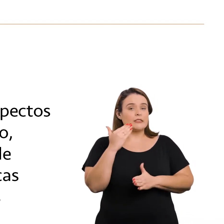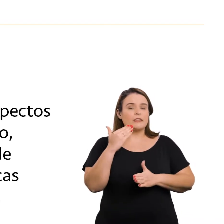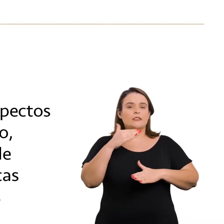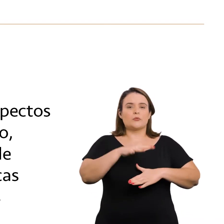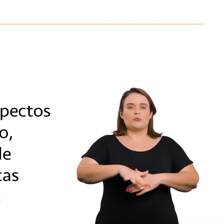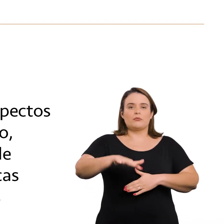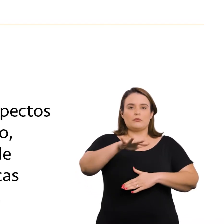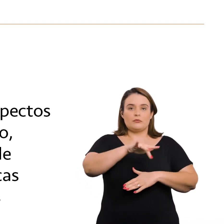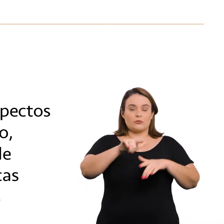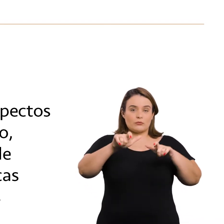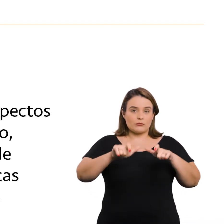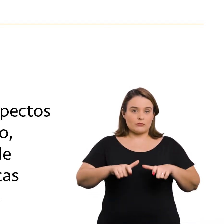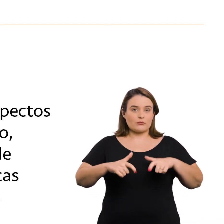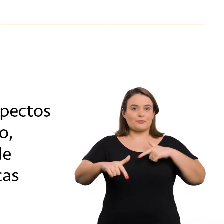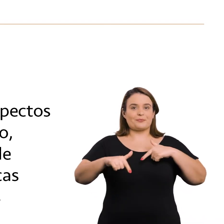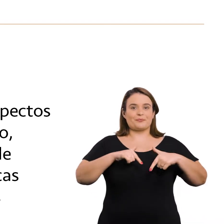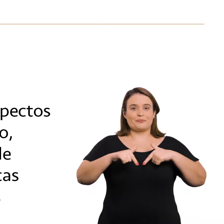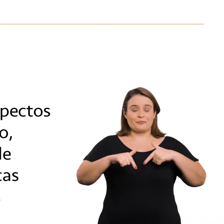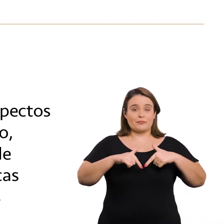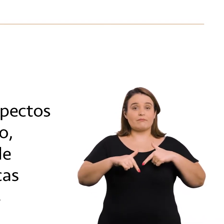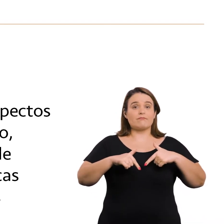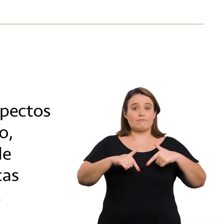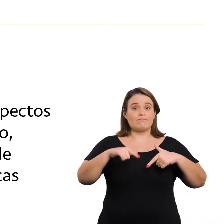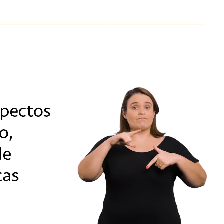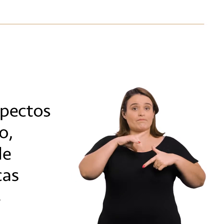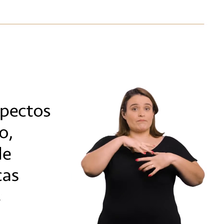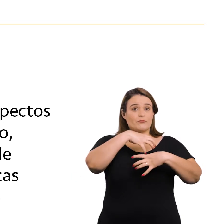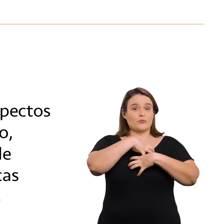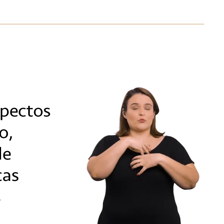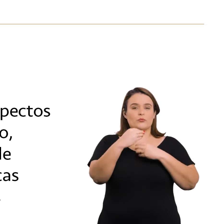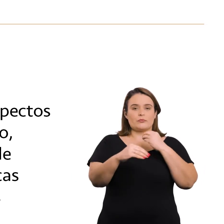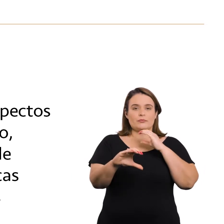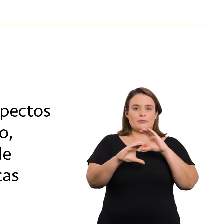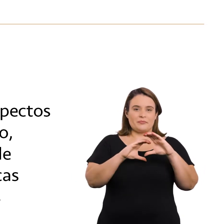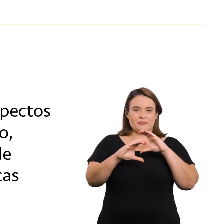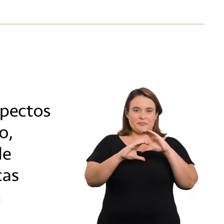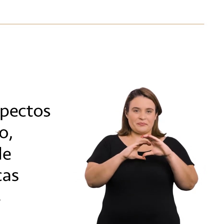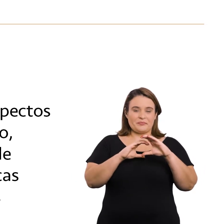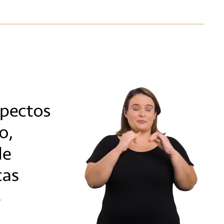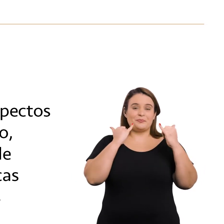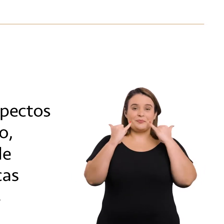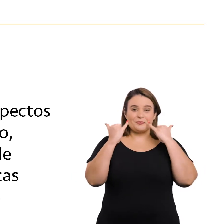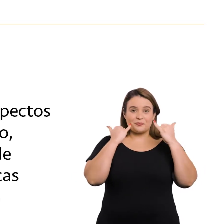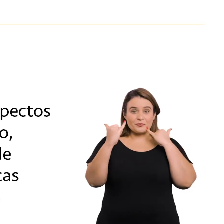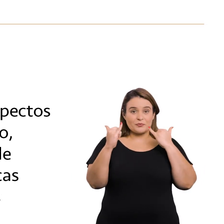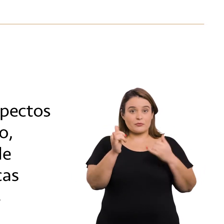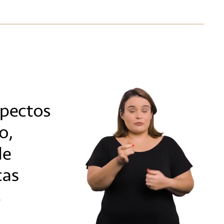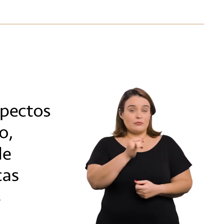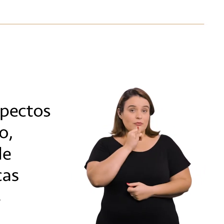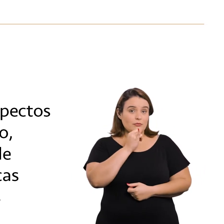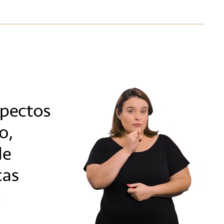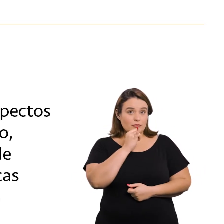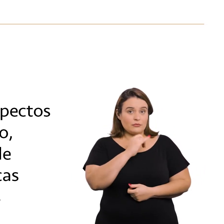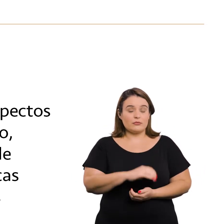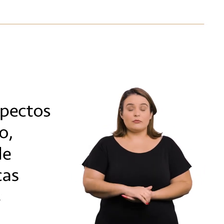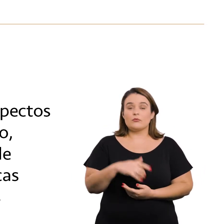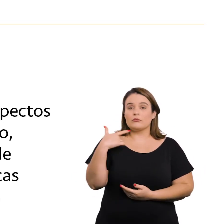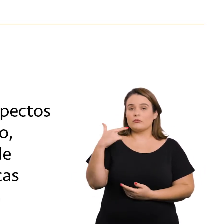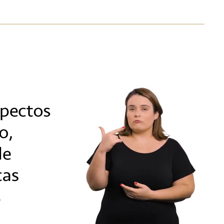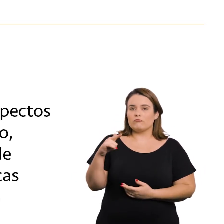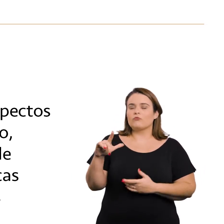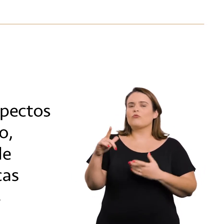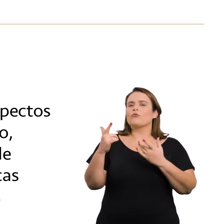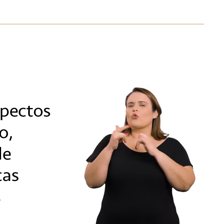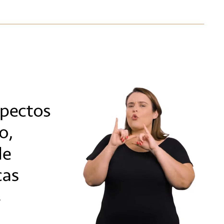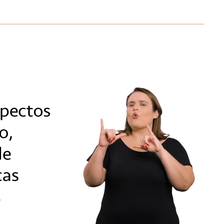extrapolam o ambiente físico do local de trabalho, passando pelos aspectos de comunicação, informação, por exemplo, inexistência